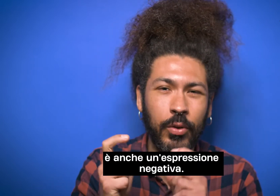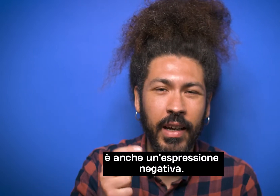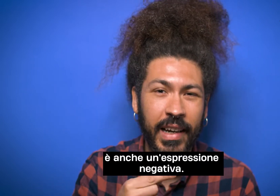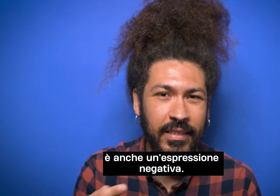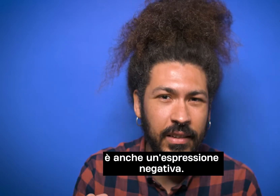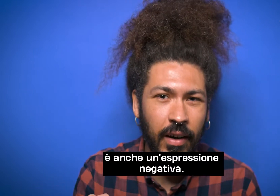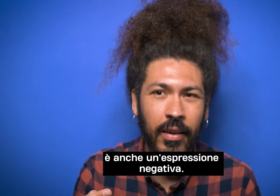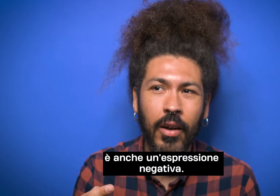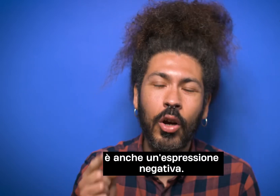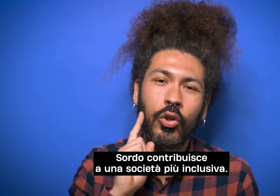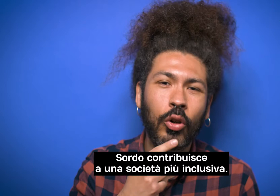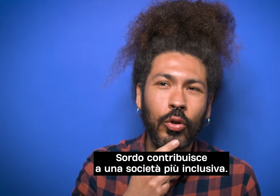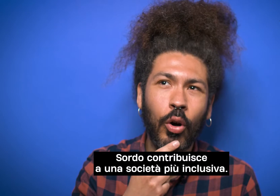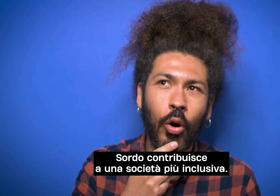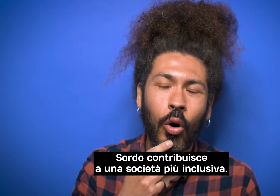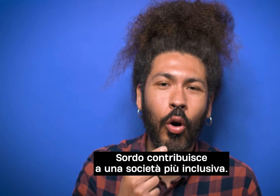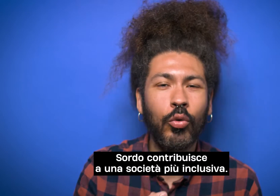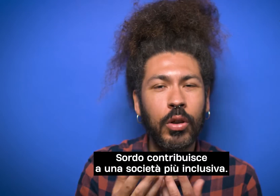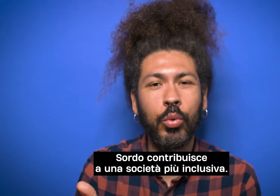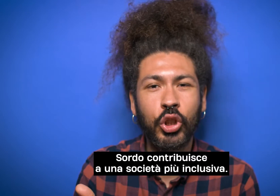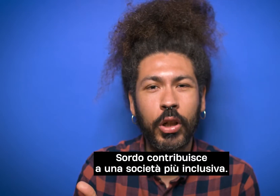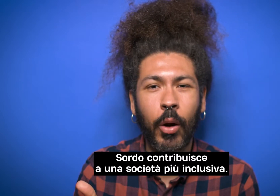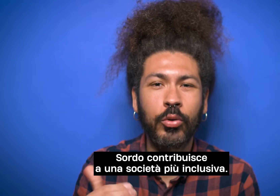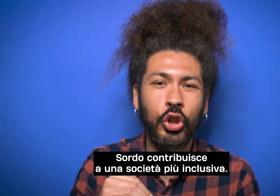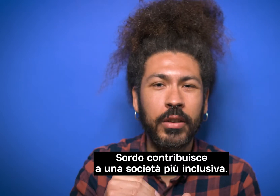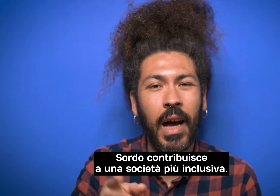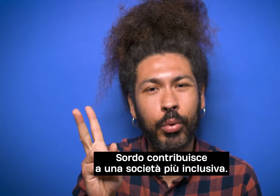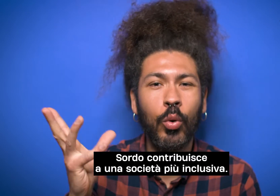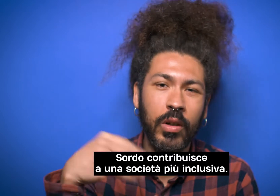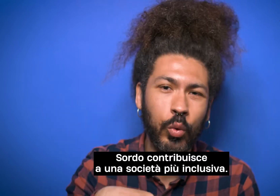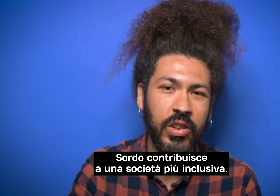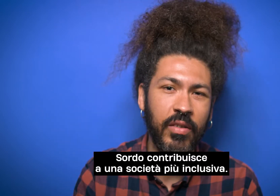un'espressione negativa. Sordo contribuisce a una società più inclusiva.